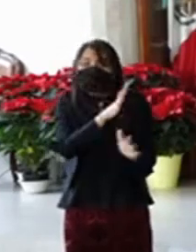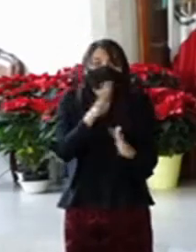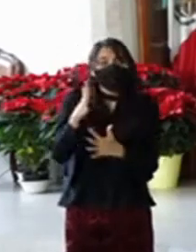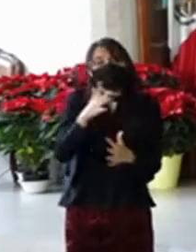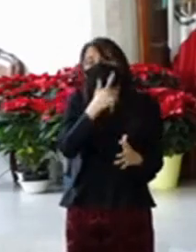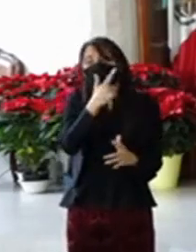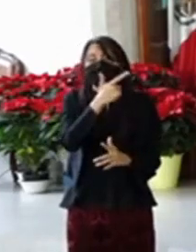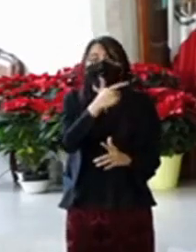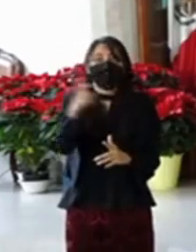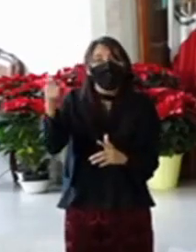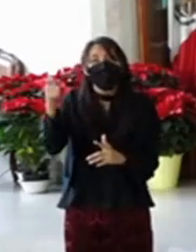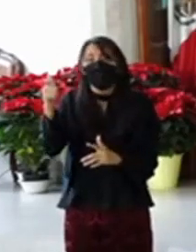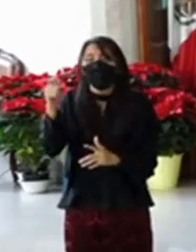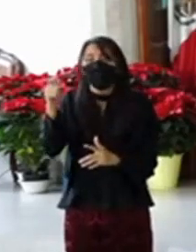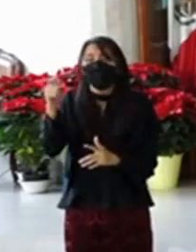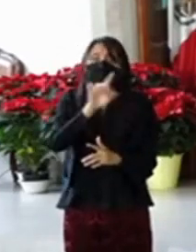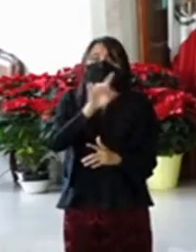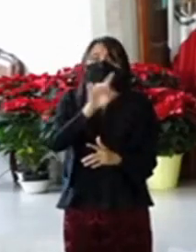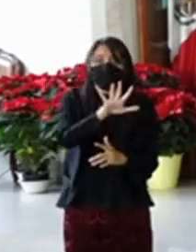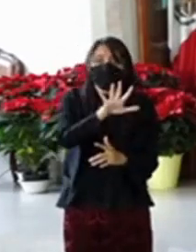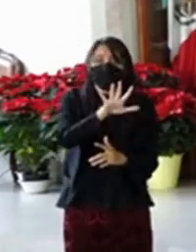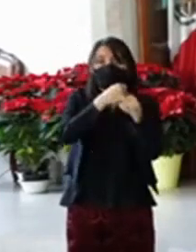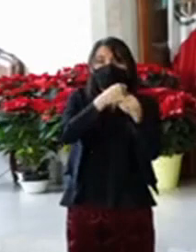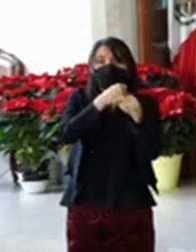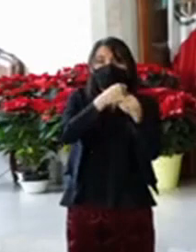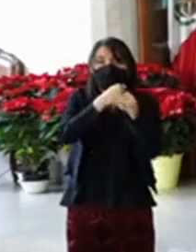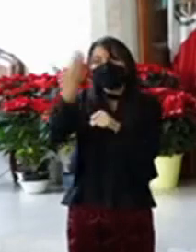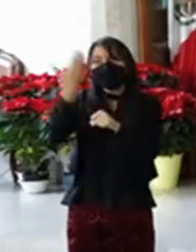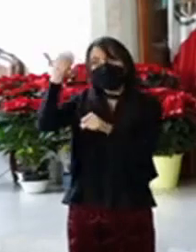735 años antes de Cristo.